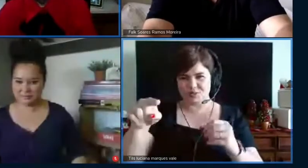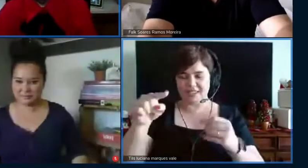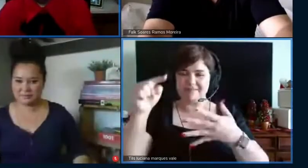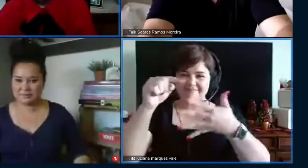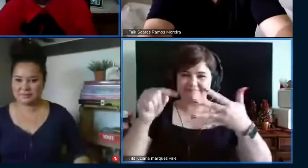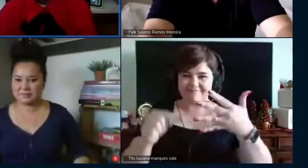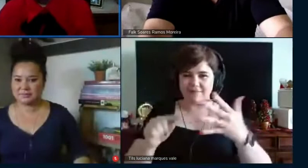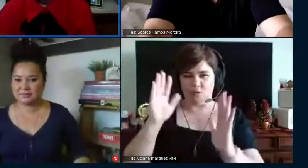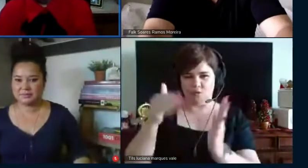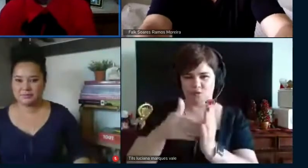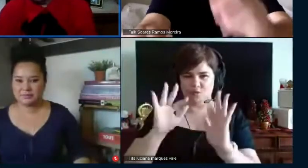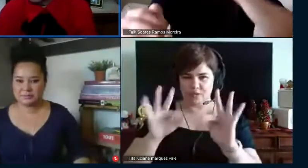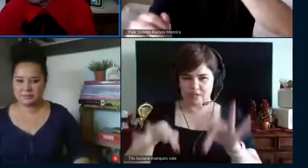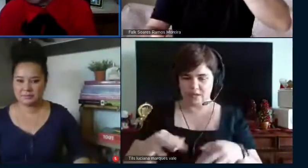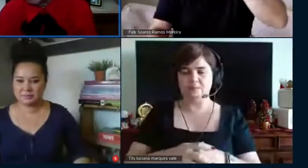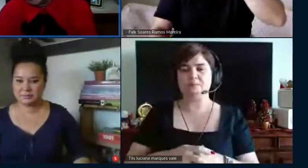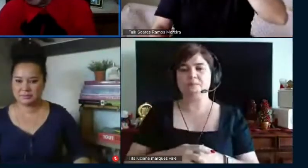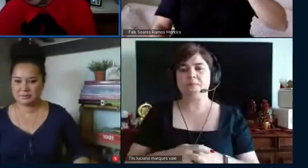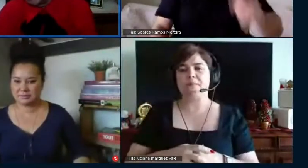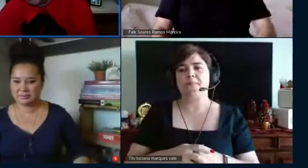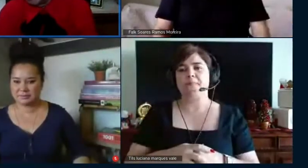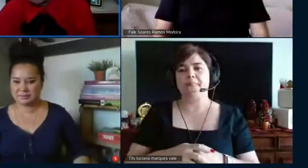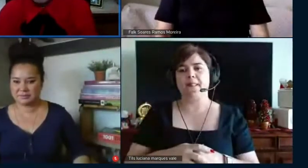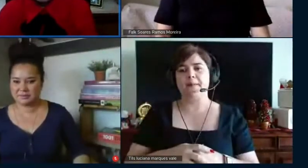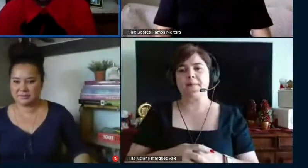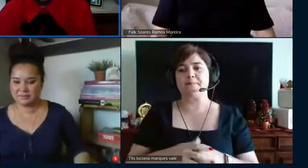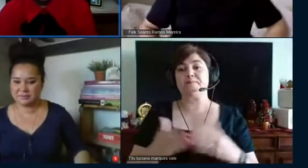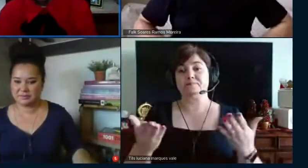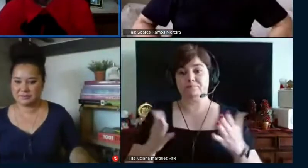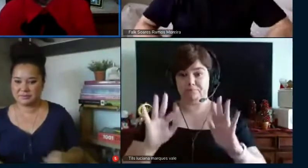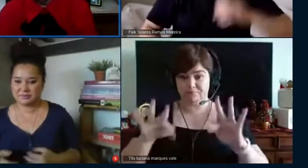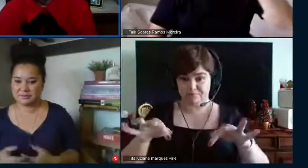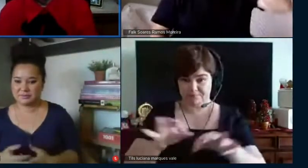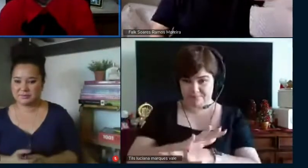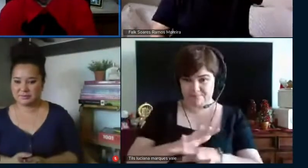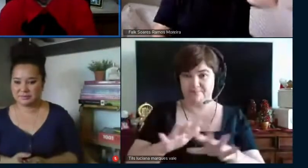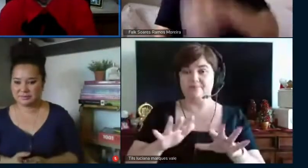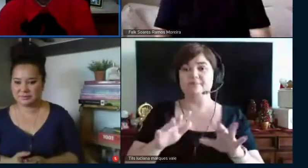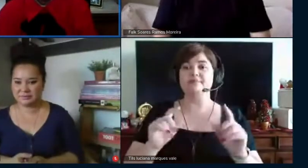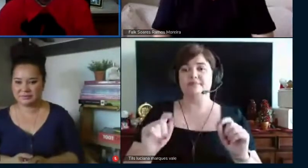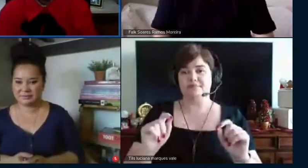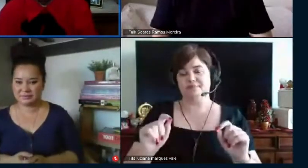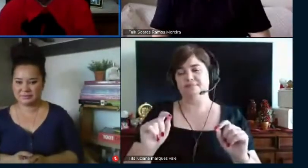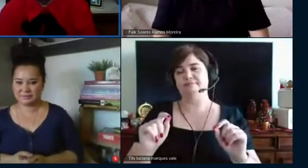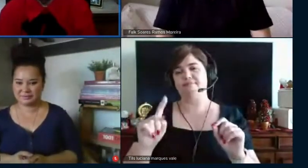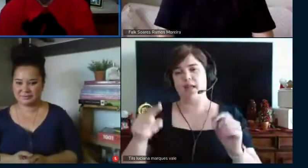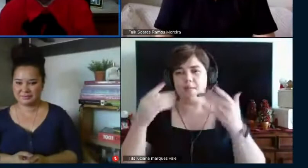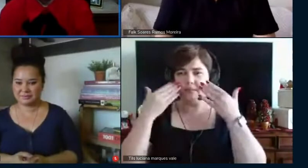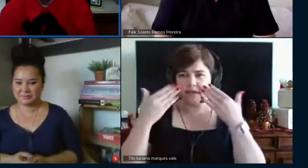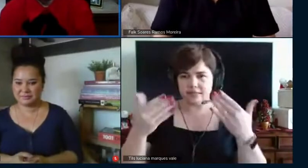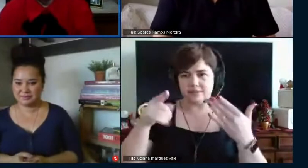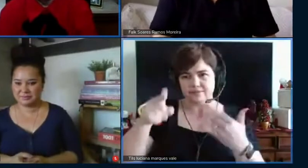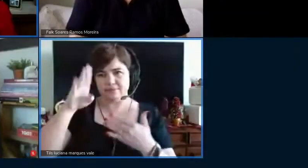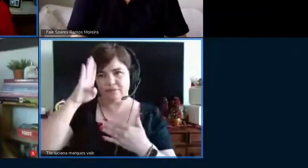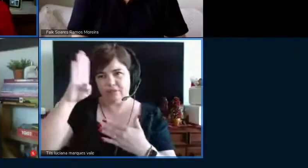ao final. Mas, então, acabou que a apresentação do